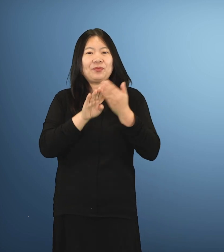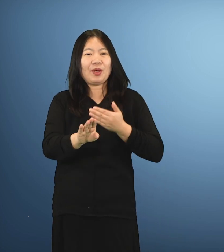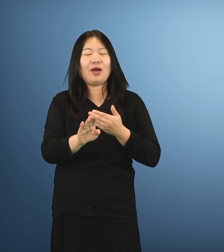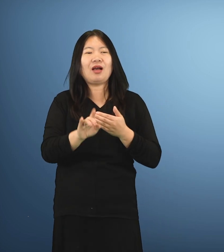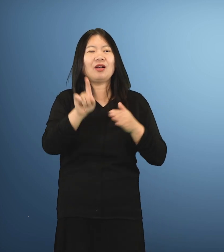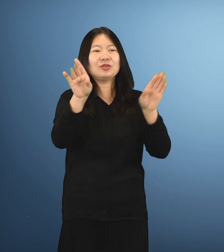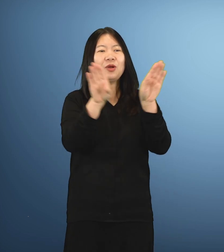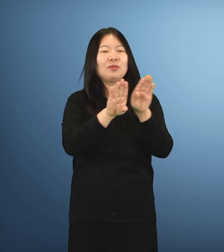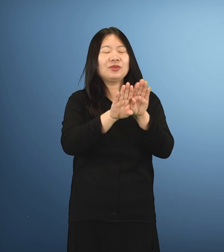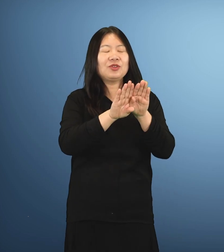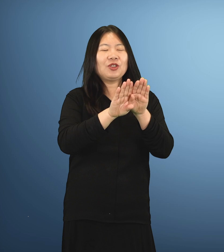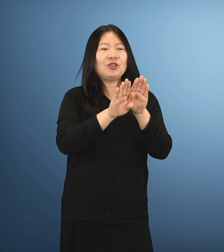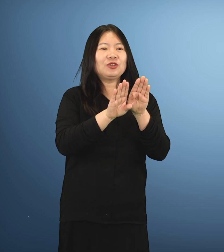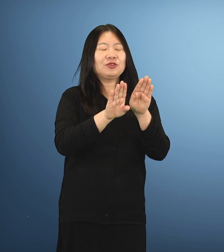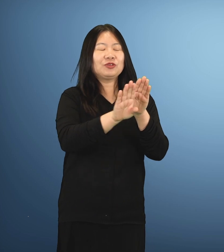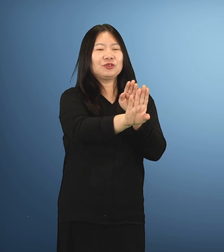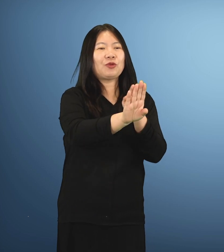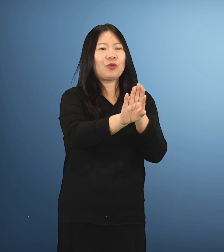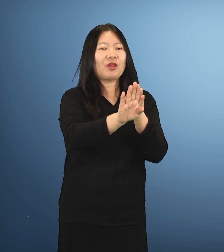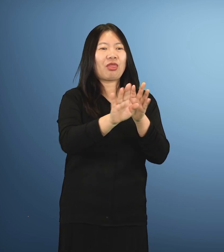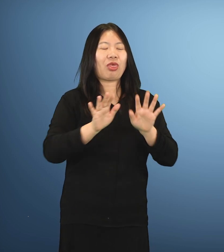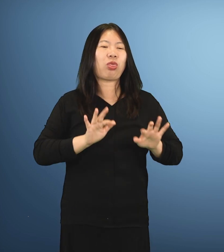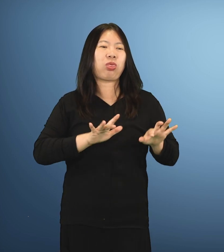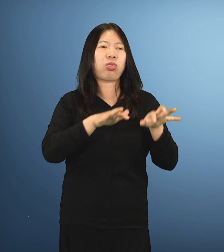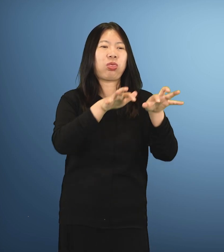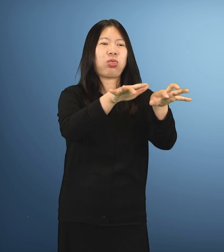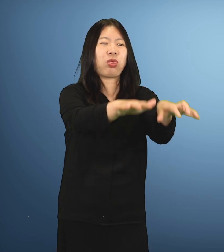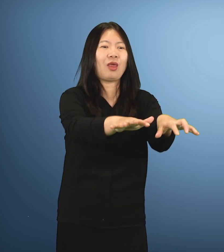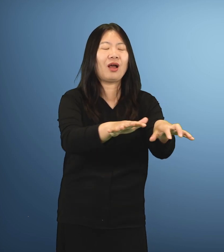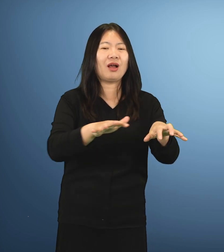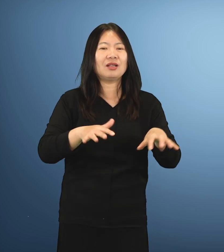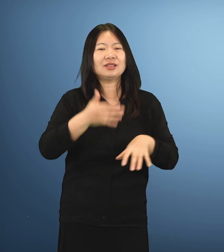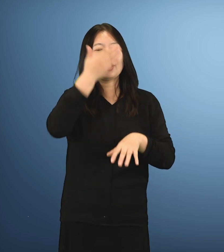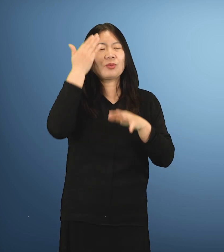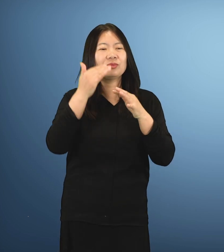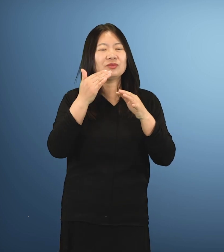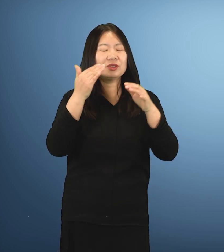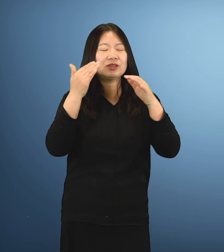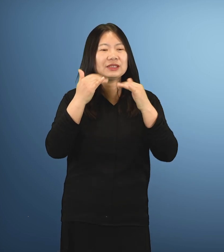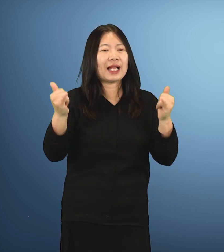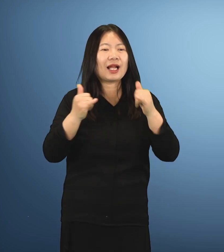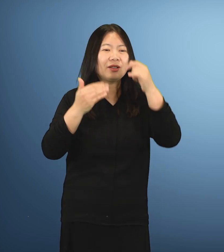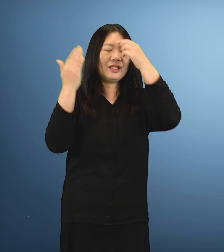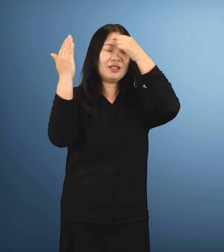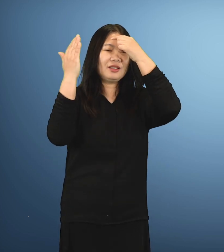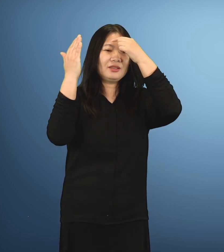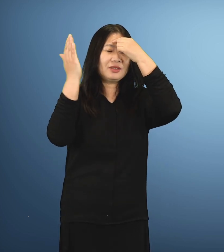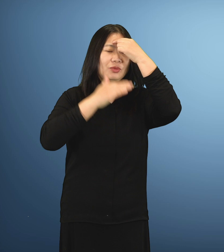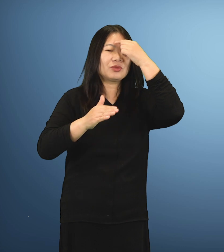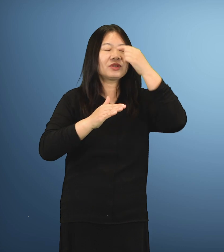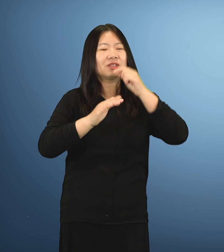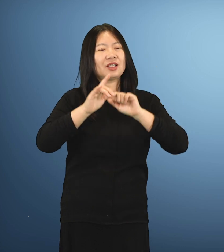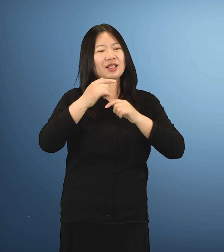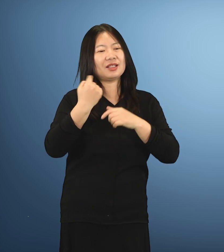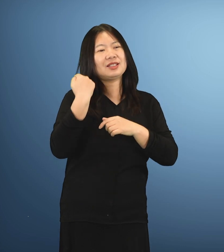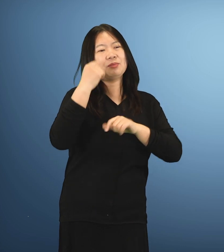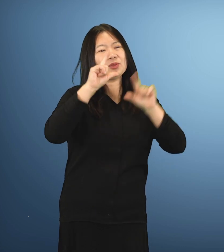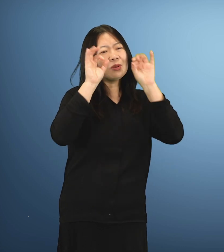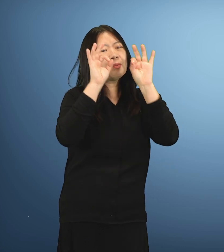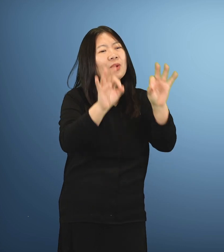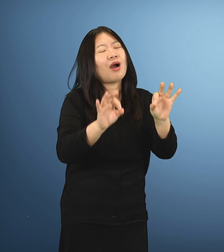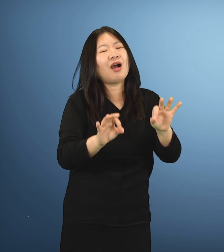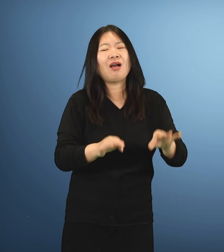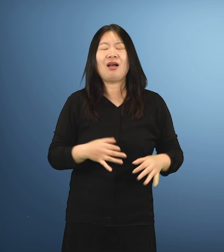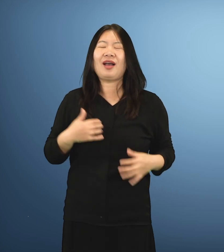청년들의, 성도들의 뒷모습을 보면 마냥 즐겁지만은 않아요. 왜 그럴까요? 야,